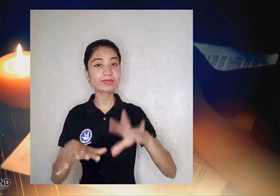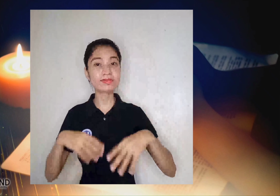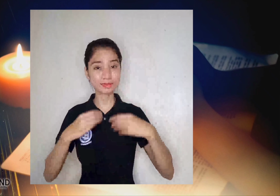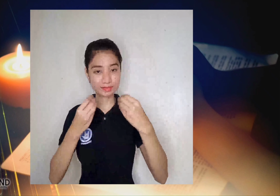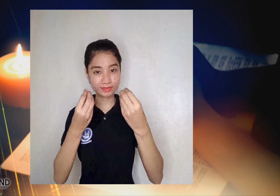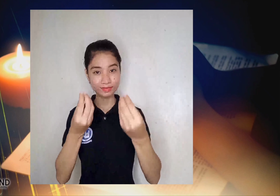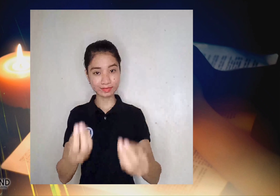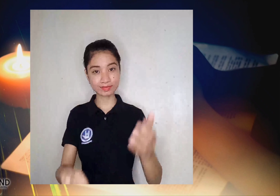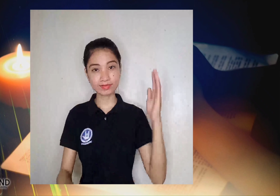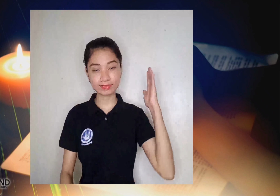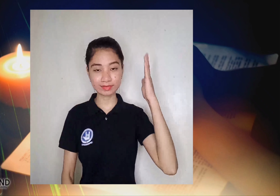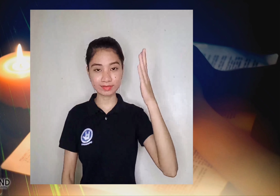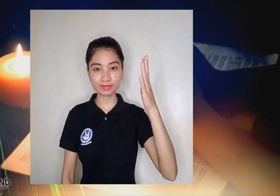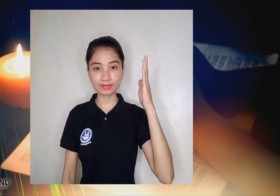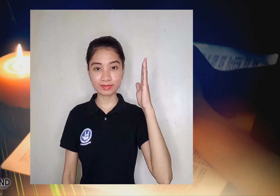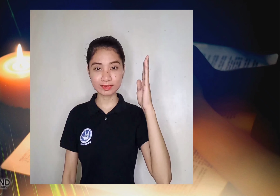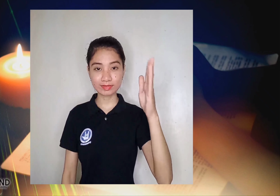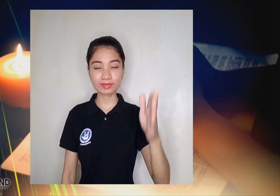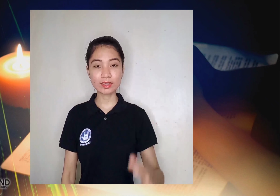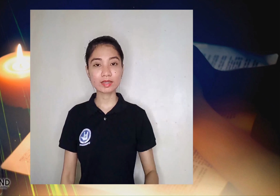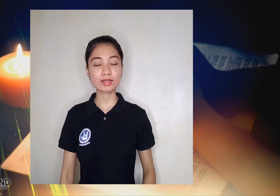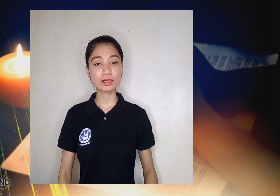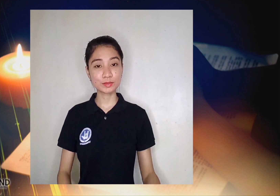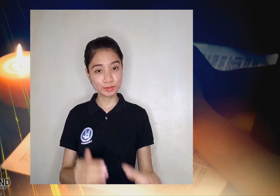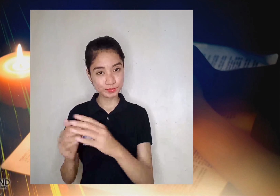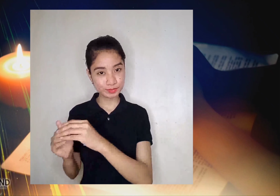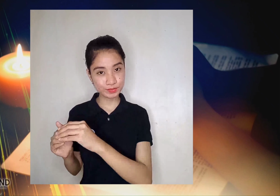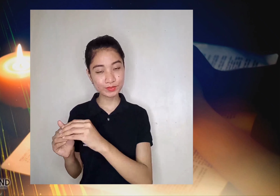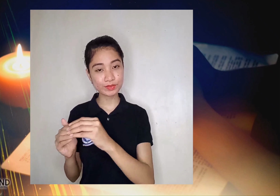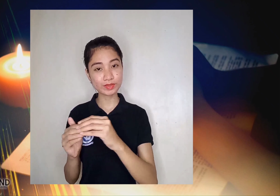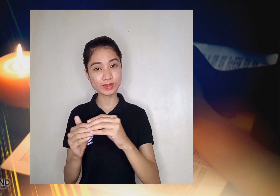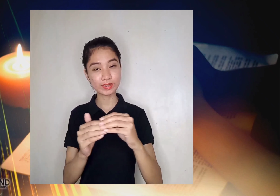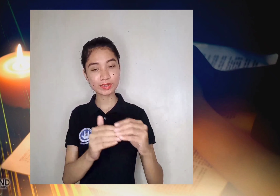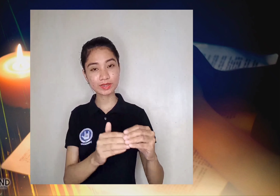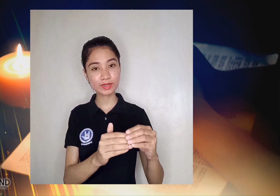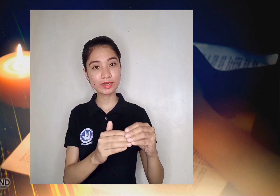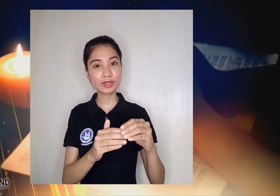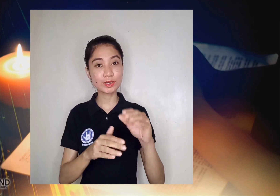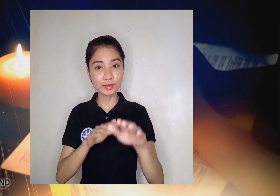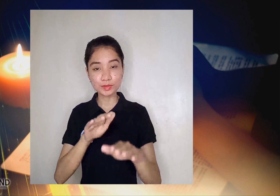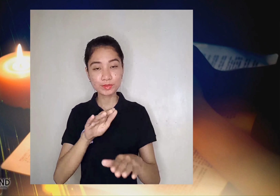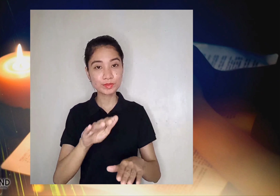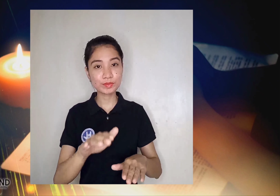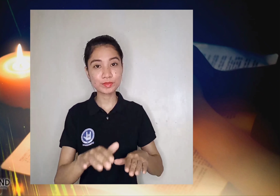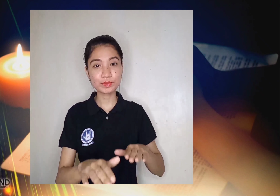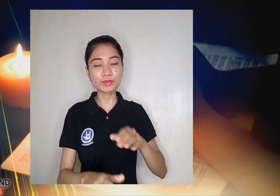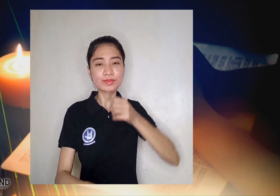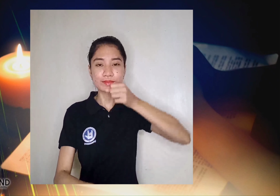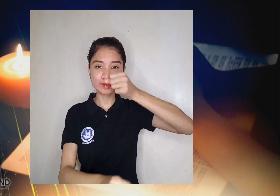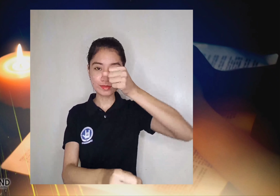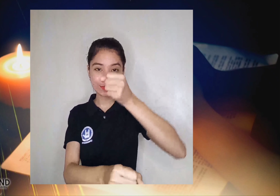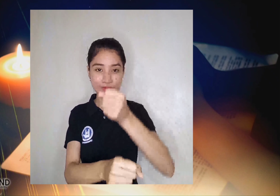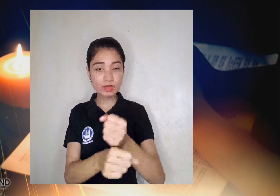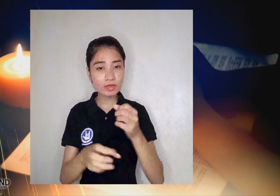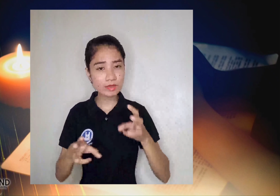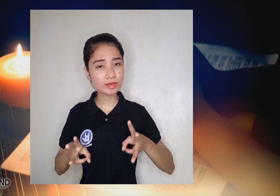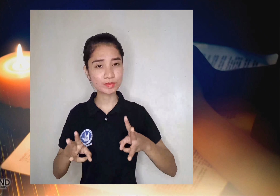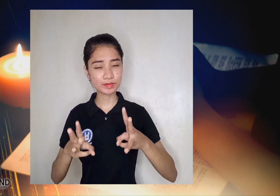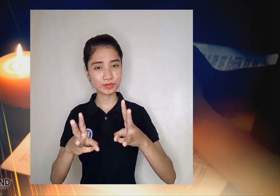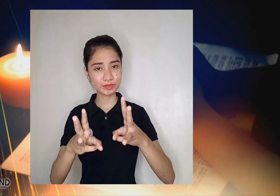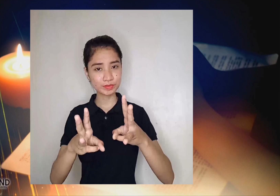ibibigay ng aming mga tagapagsalita. Gabayan mo ang aming mga hakbang ng matiyak namin ang